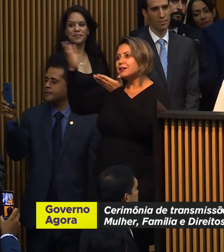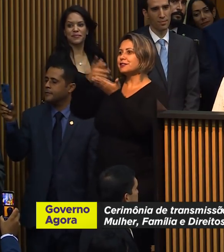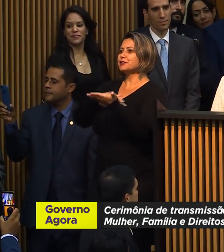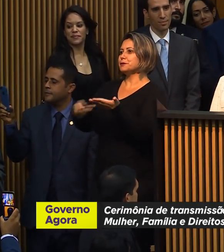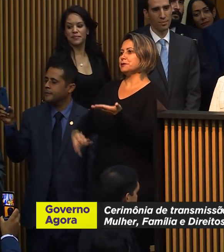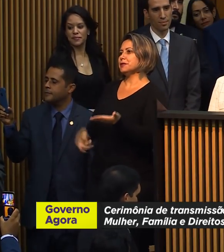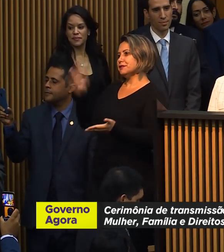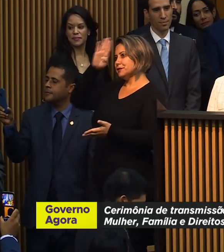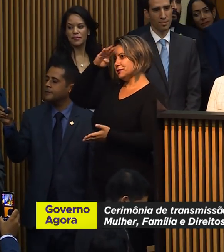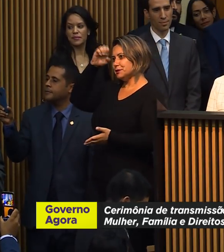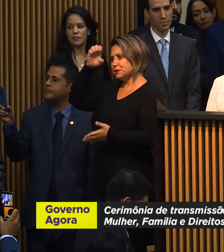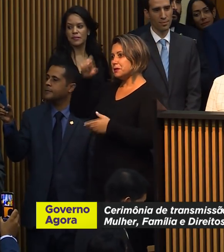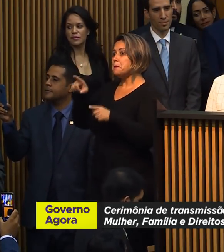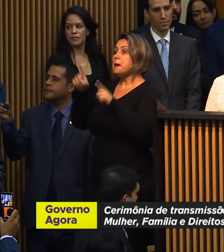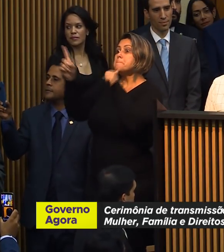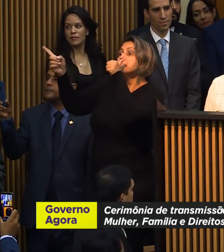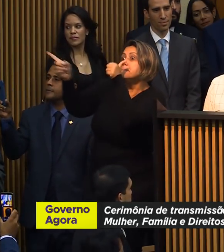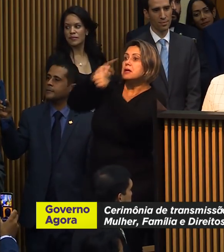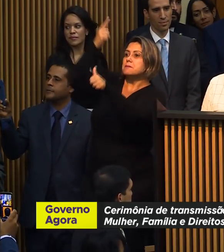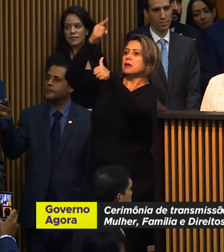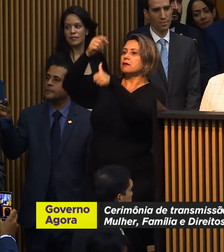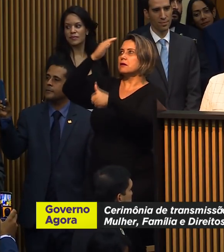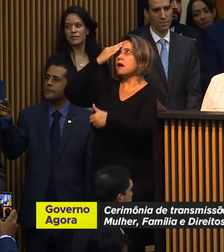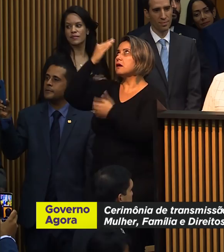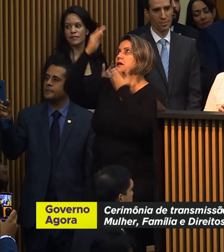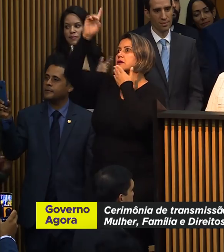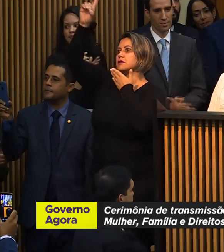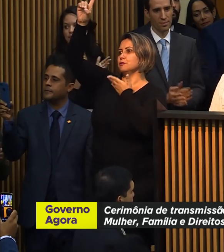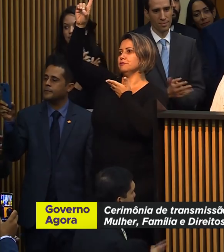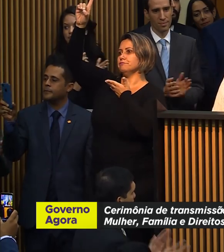mas, antes de tudo, eu agradeço a Deus por essa oportunidade.